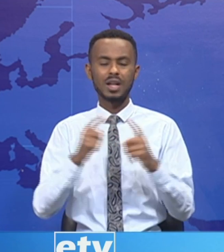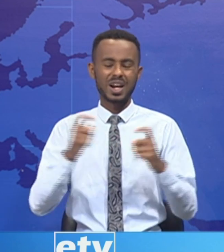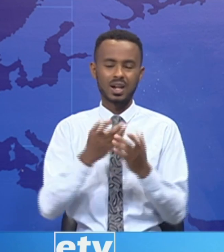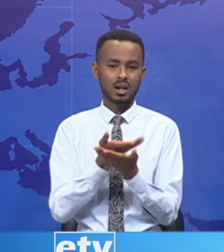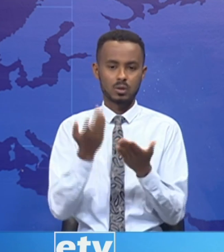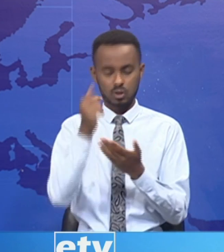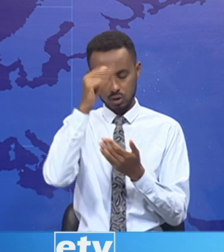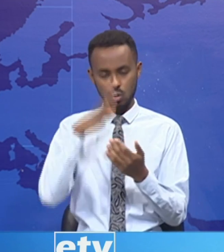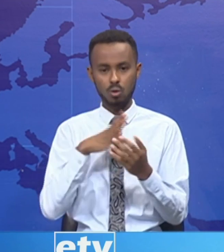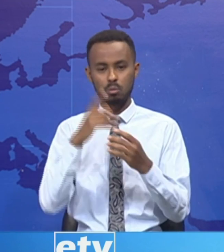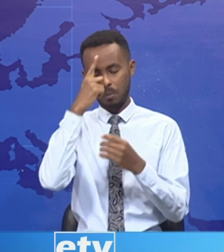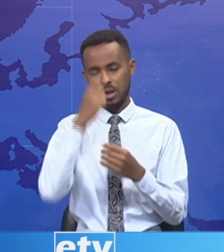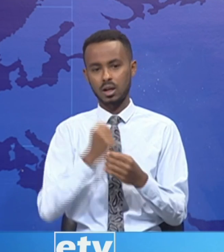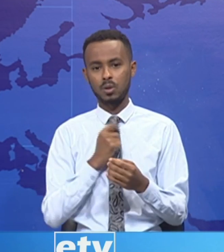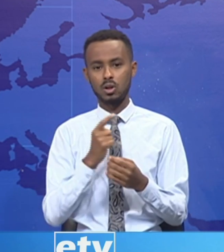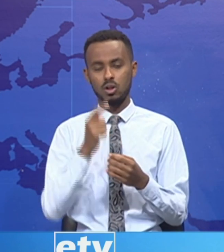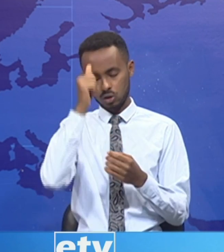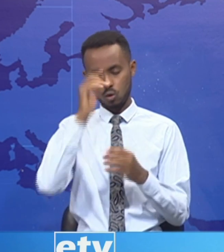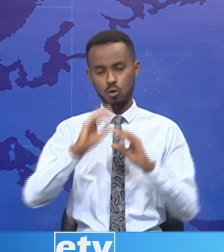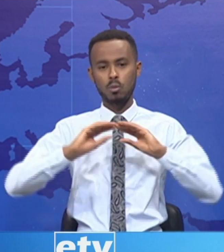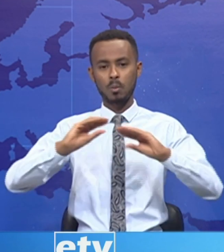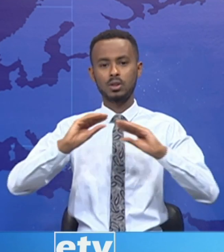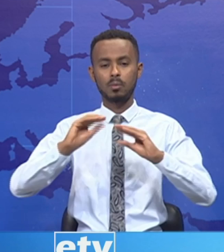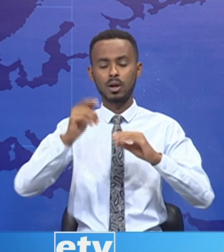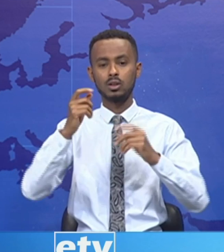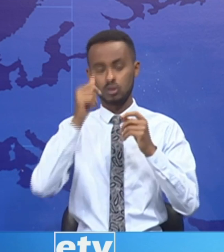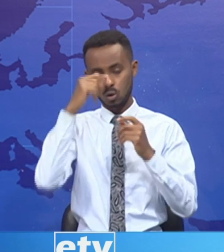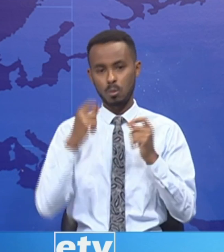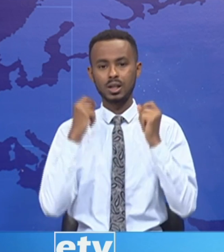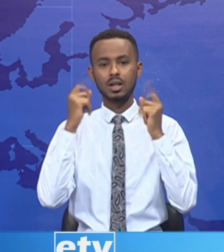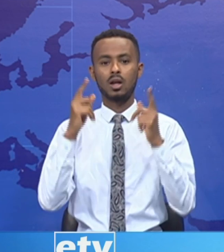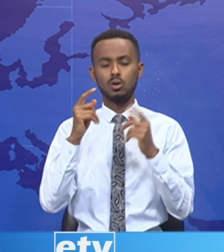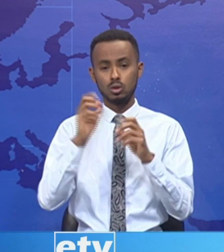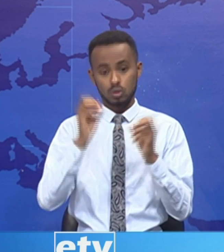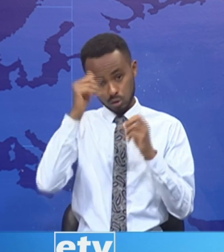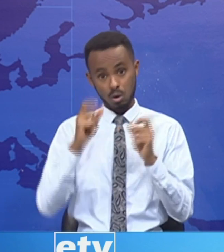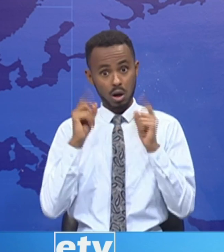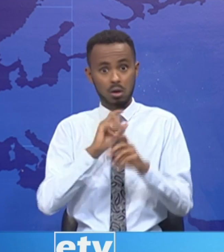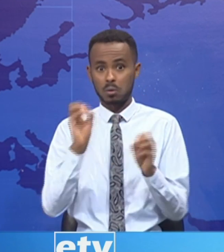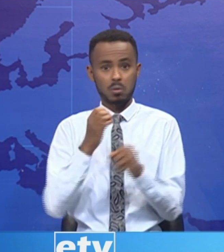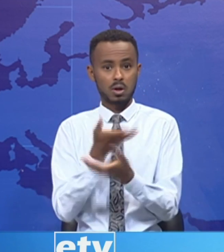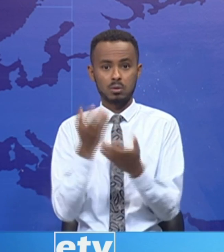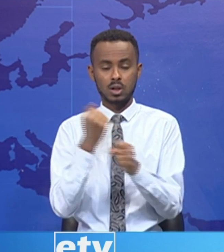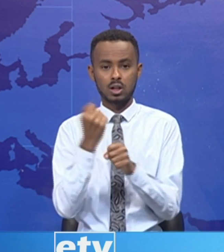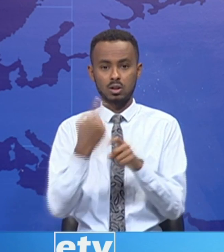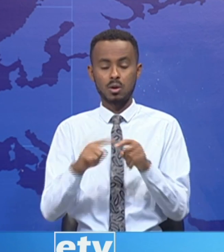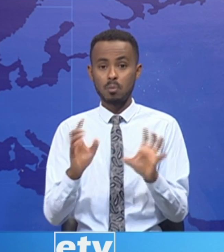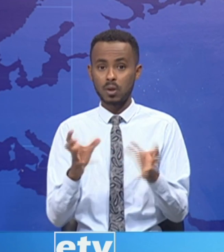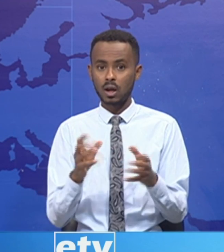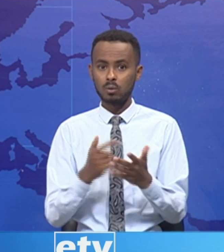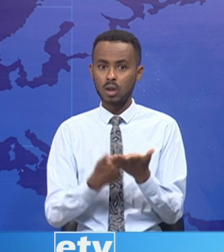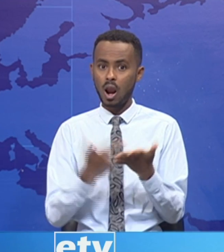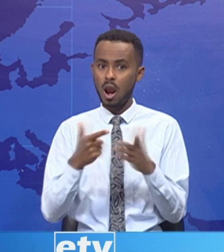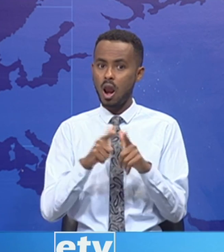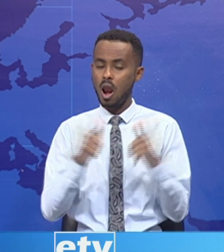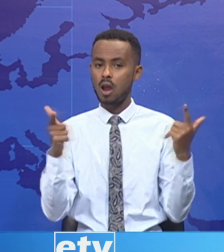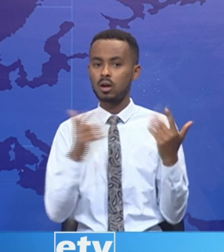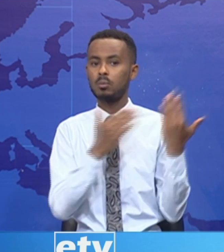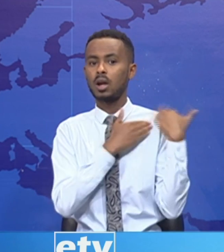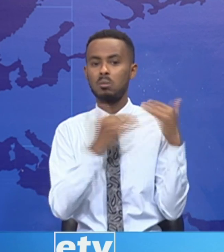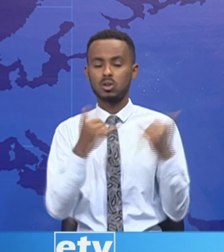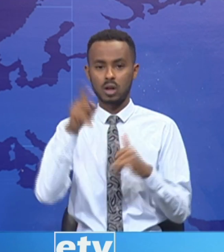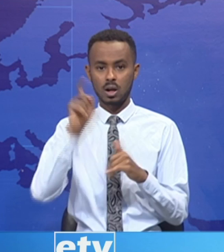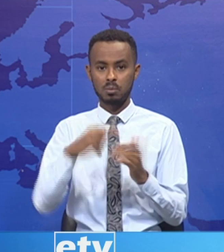ሰውን በማሳወቅ ነው፣ ሰውን በማስረዳት ነው። ሰው ካልተረዳ ምንም ነገር ማድረግ አይችልም። በዚህ ውስጥ ደግሞ ሚዲያ ትልቅ ሚና ነው መጫወት